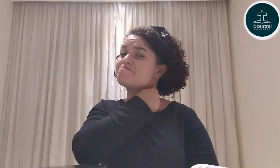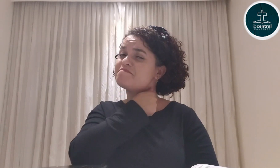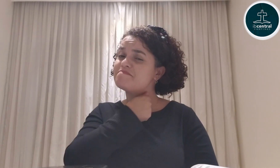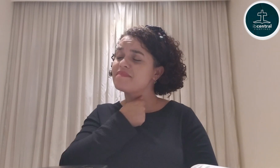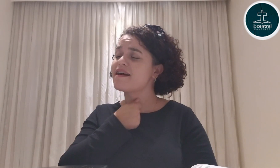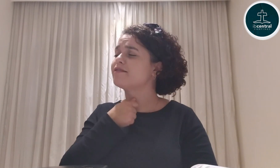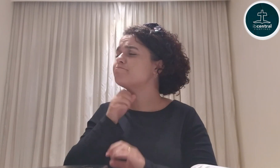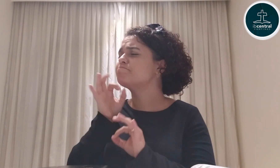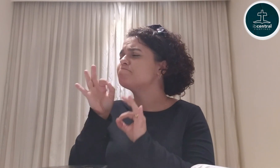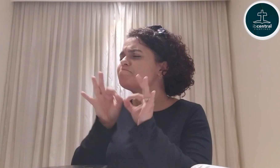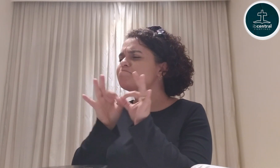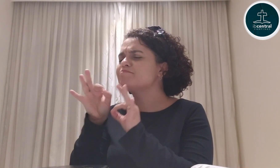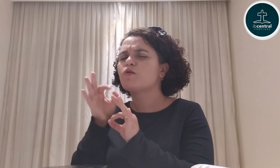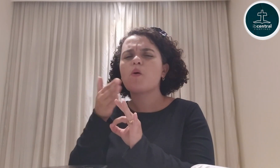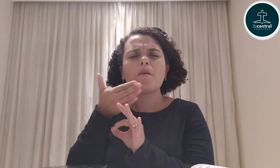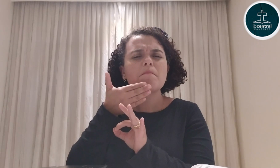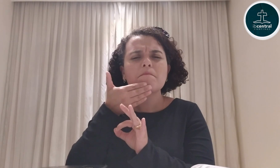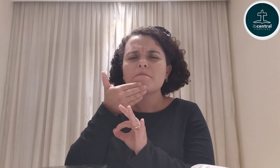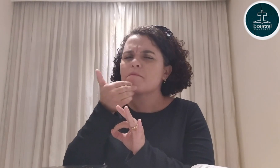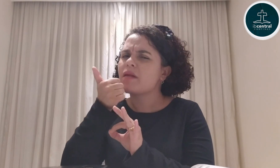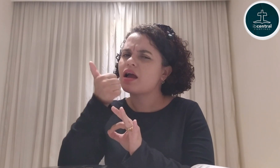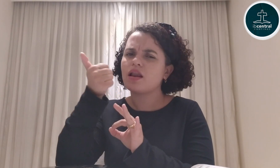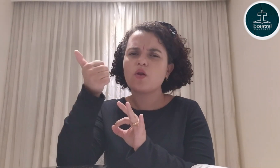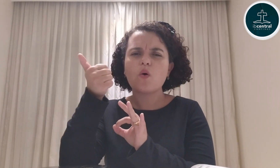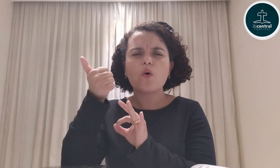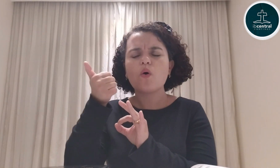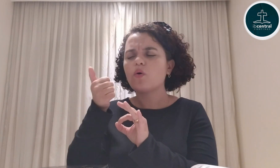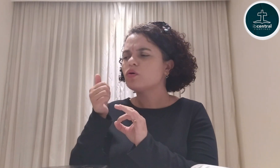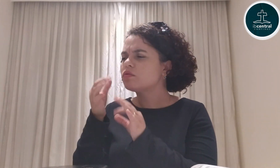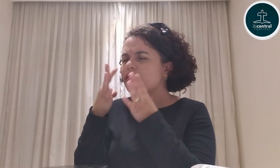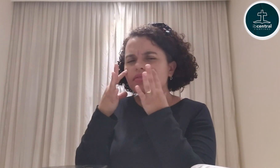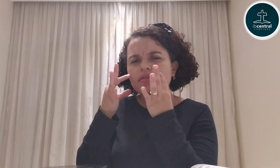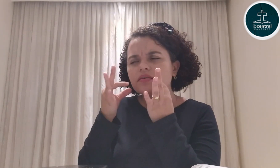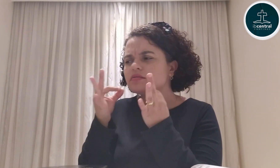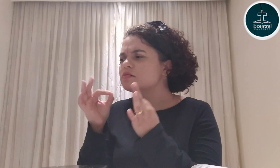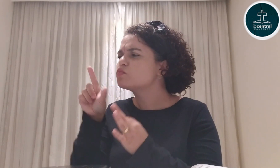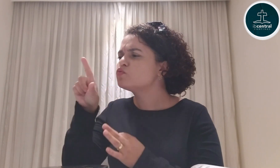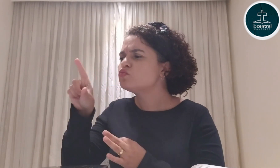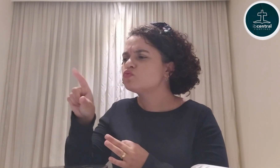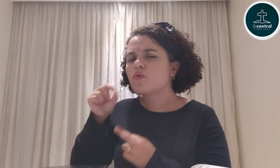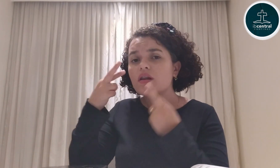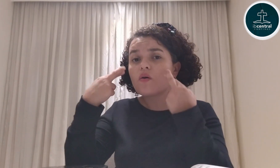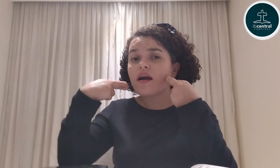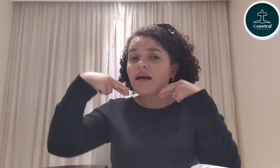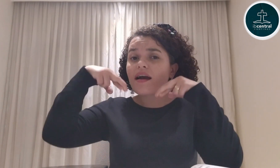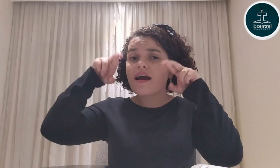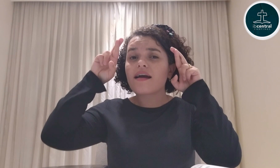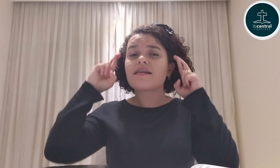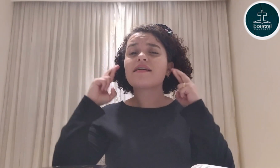Mas Abel, ele se esmerou em preparar a sua oferta.